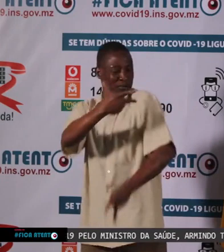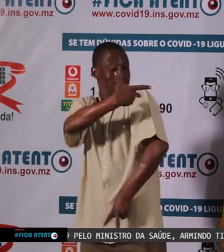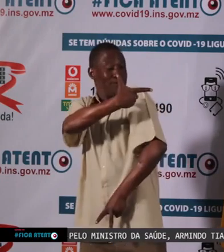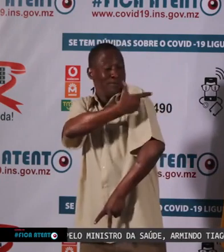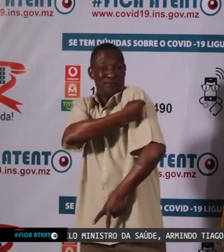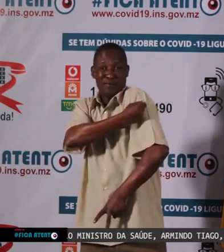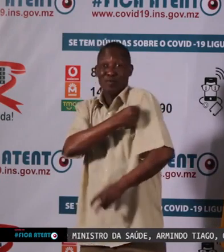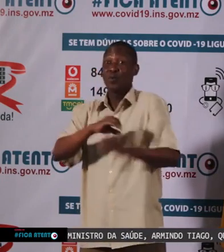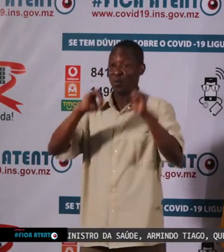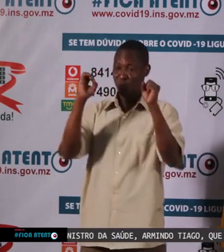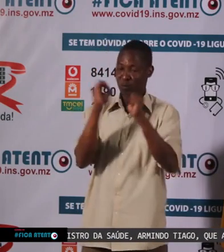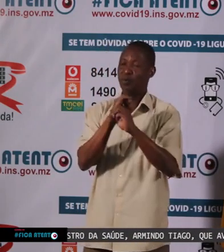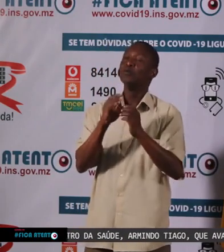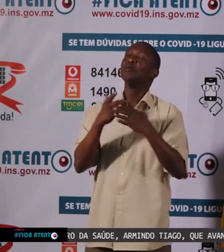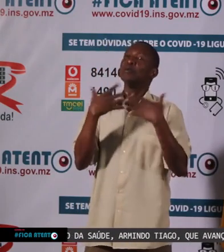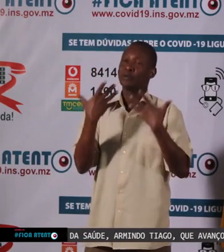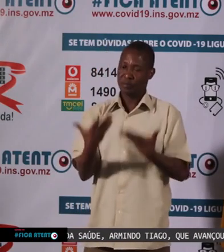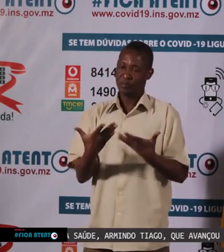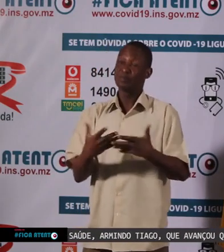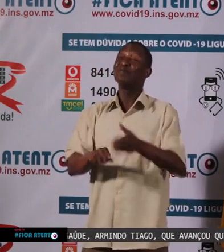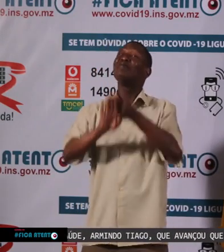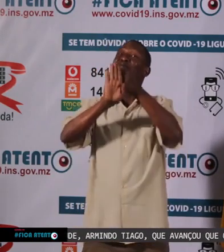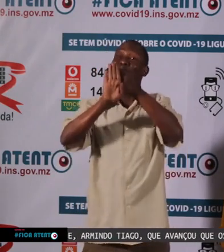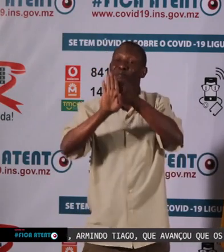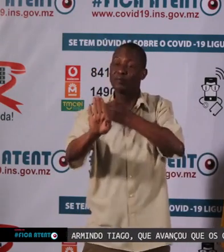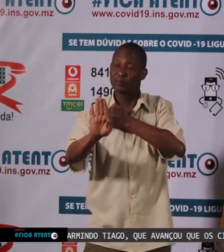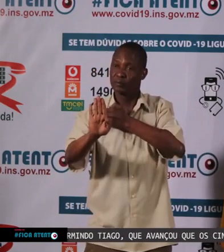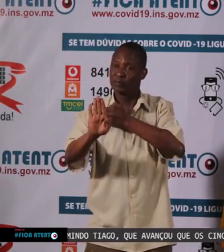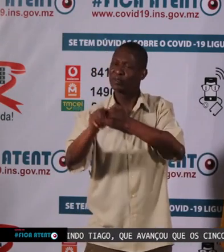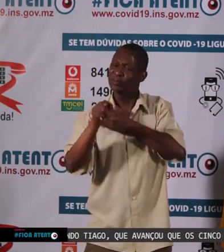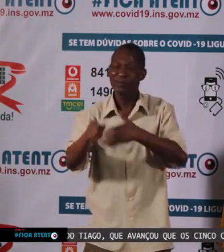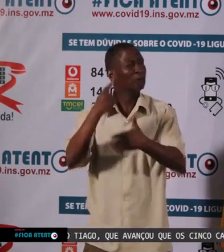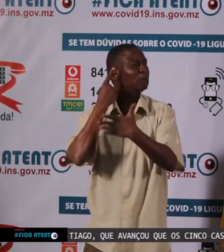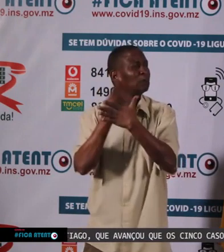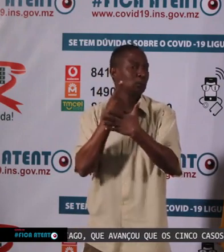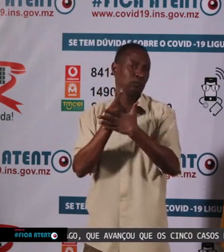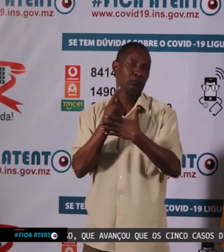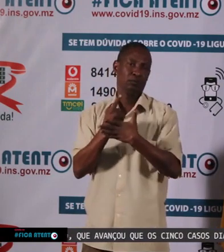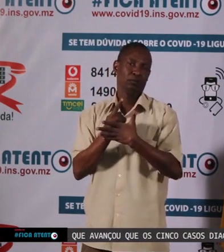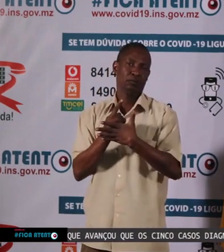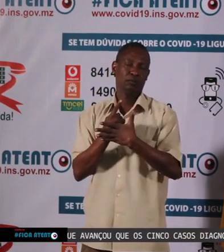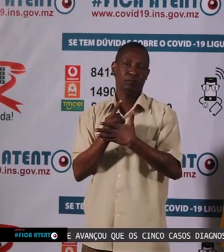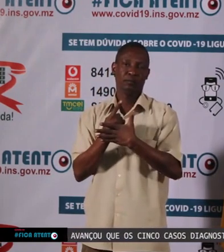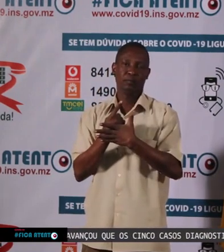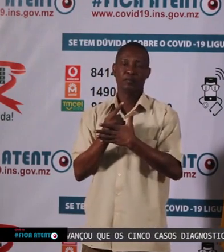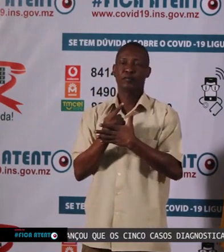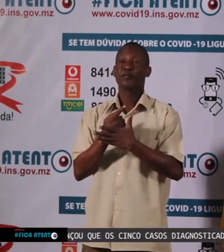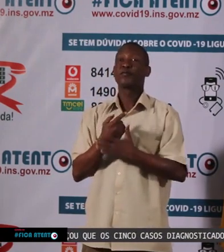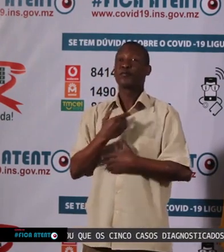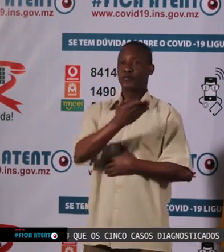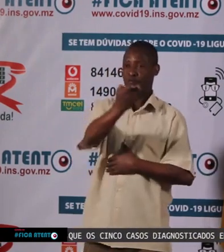a prevenção, como temos dito, é a única arma que nós dispomos. E como